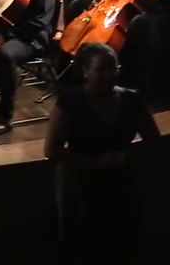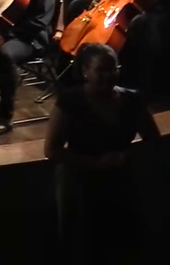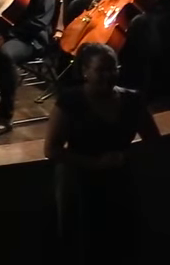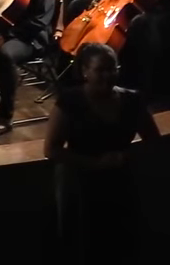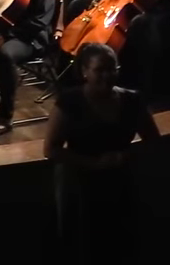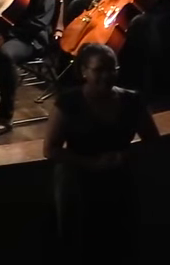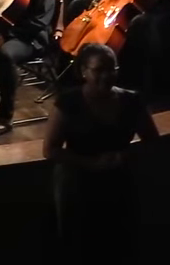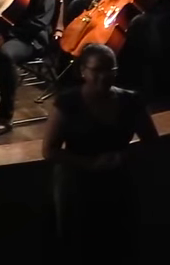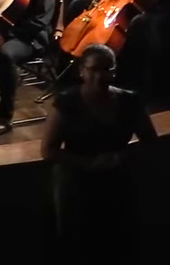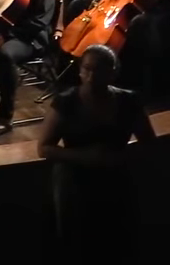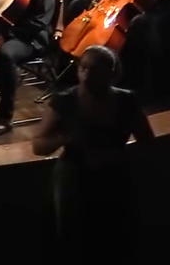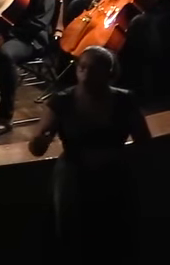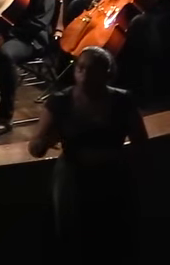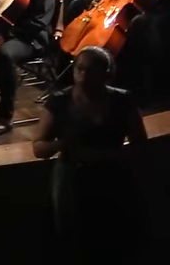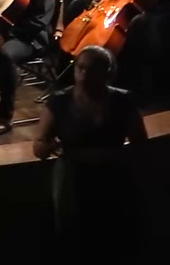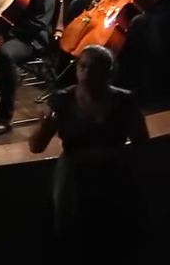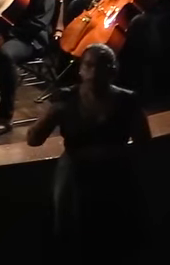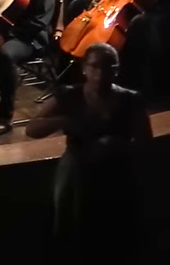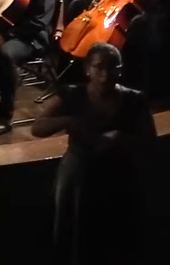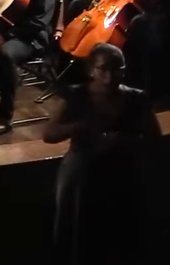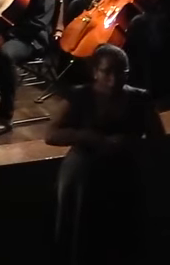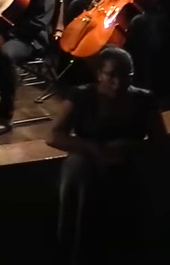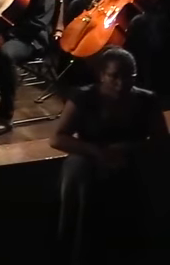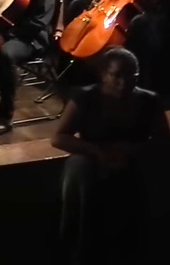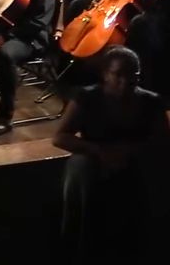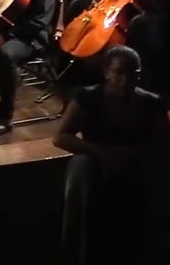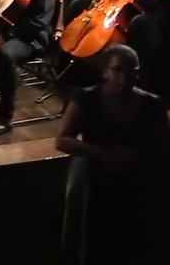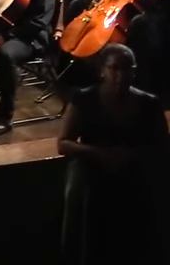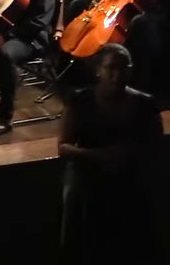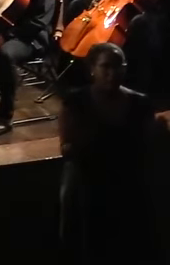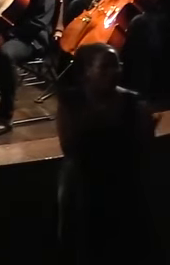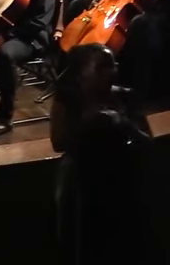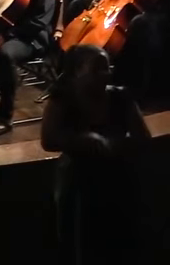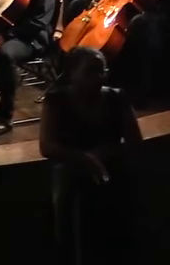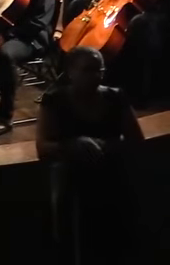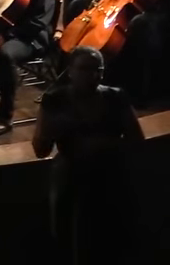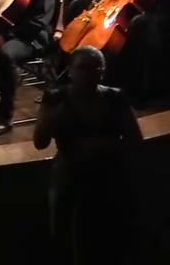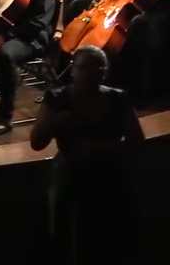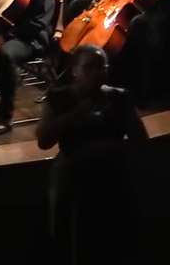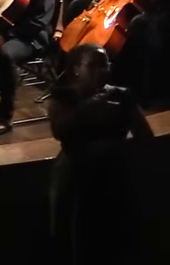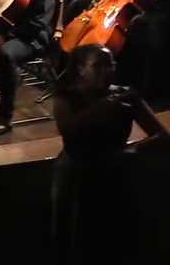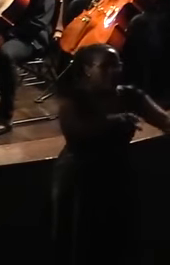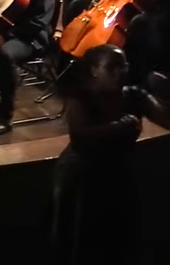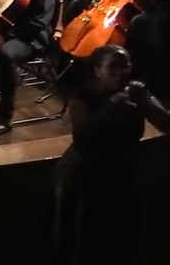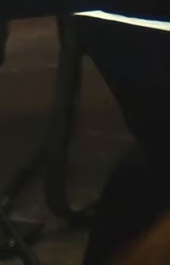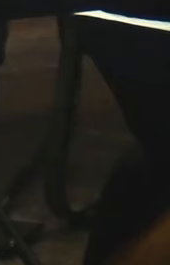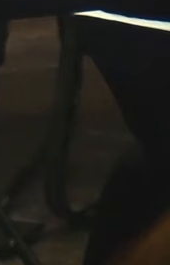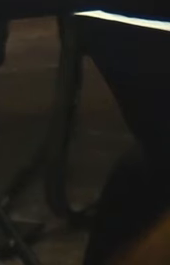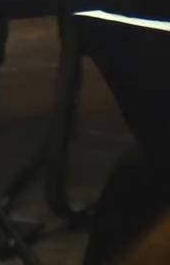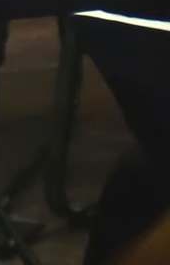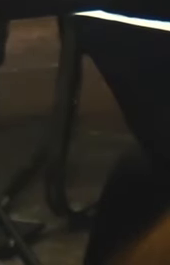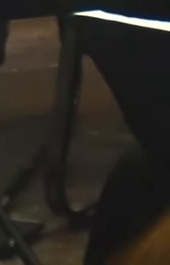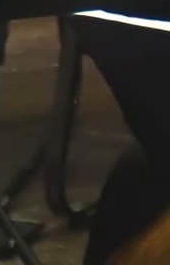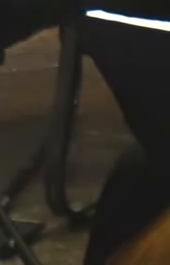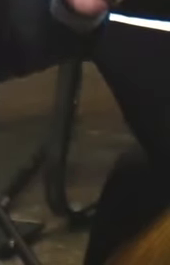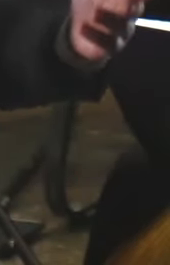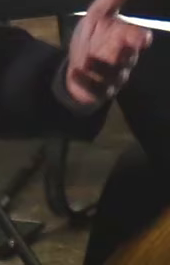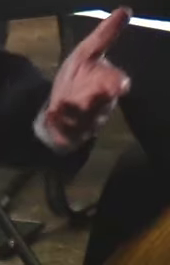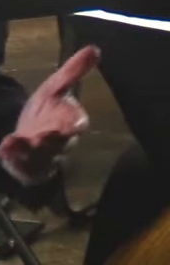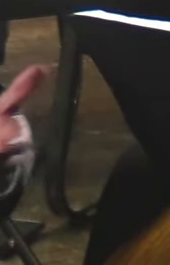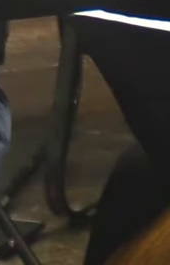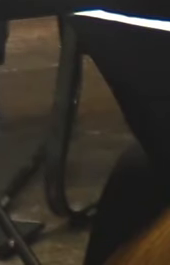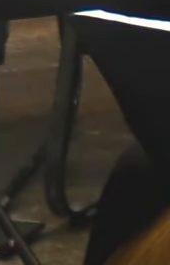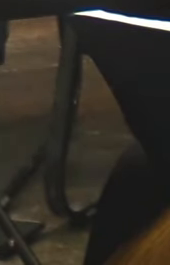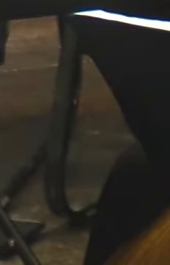Professor Ronaldo Silliman esteve aqui no processo seletivo para escolher esses jovens que aqui estão. Gostaria também de agradecer, não está aqui